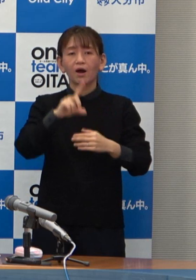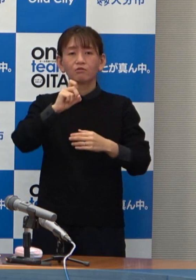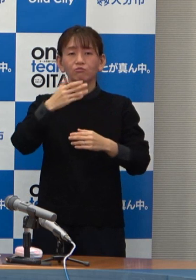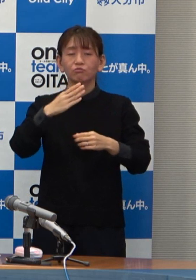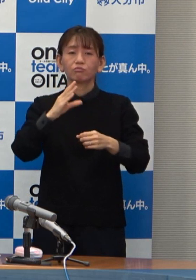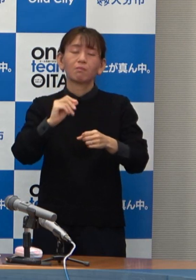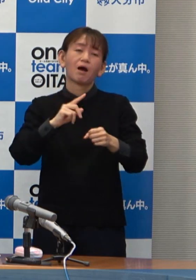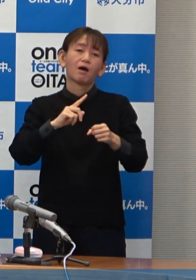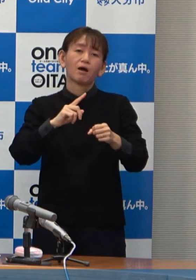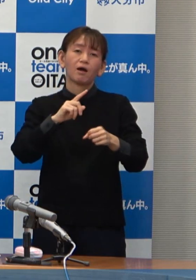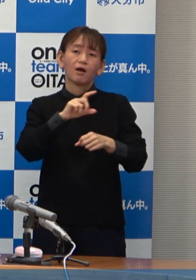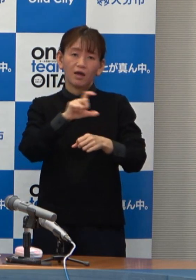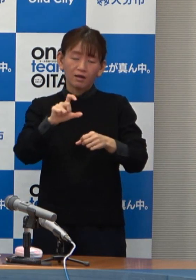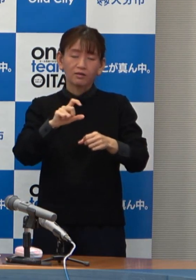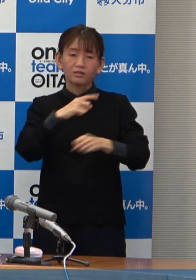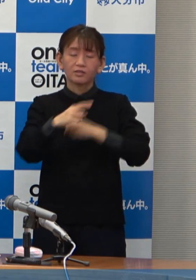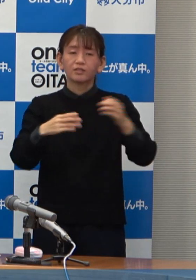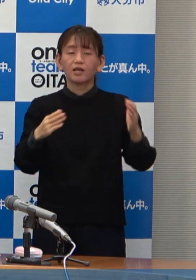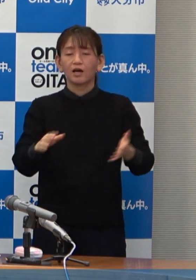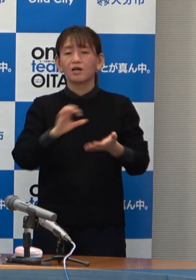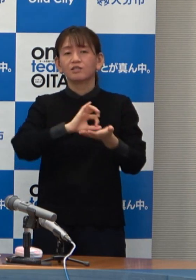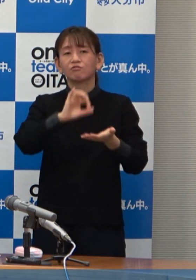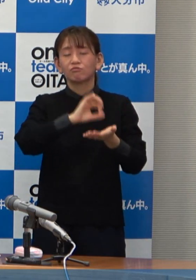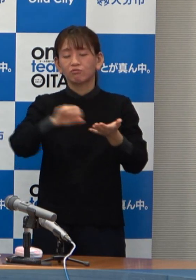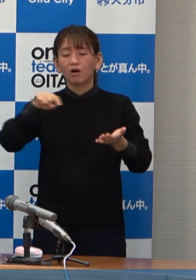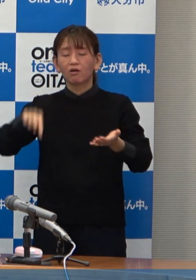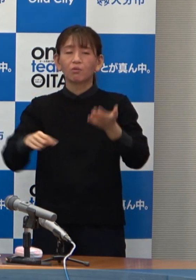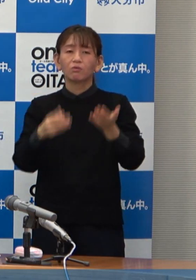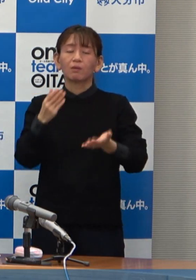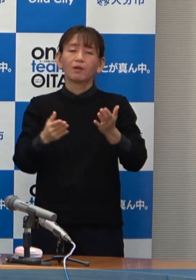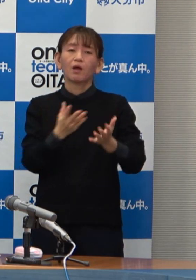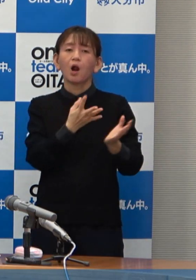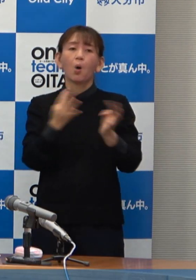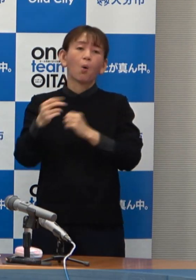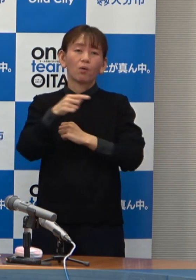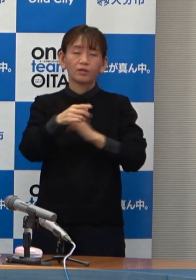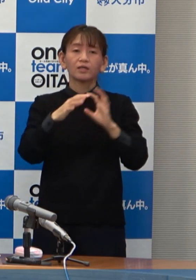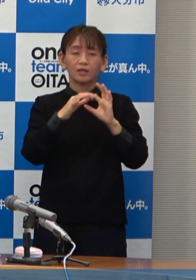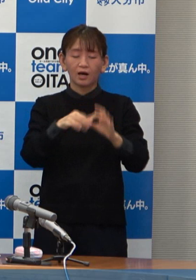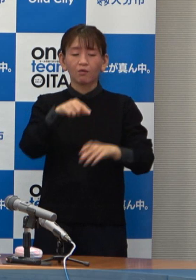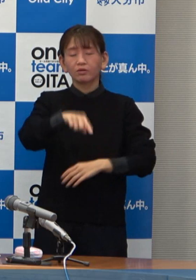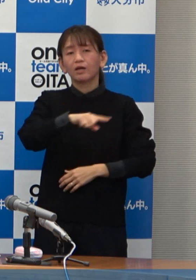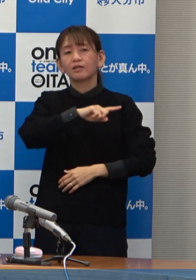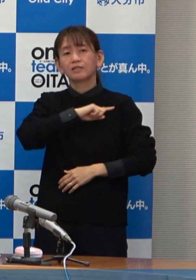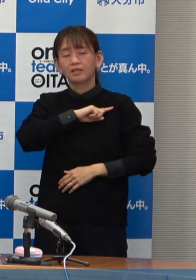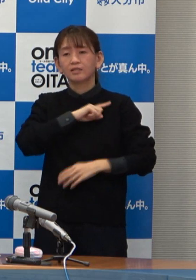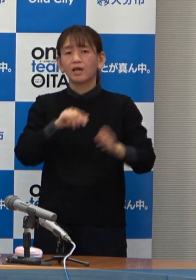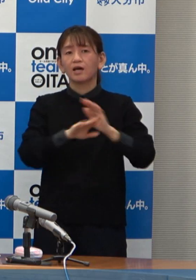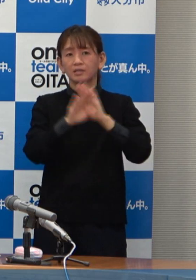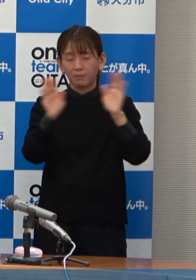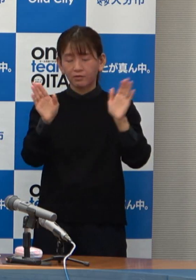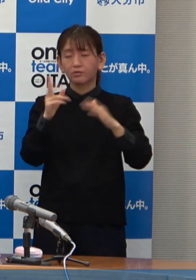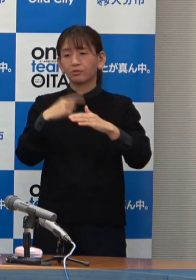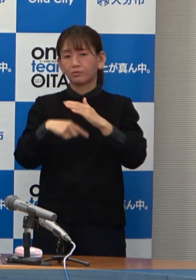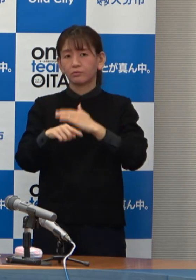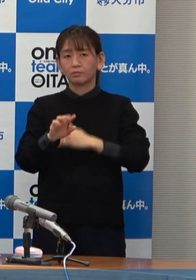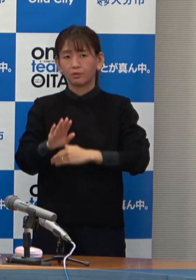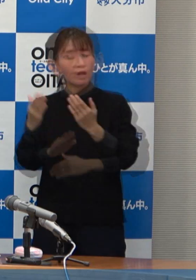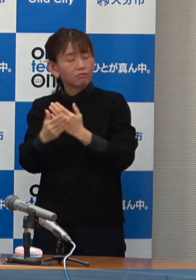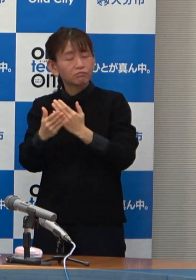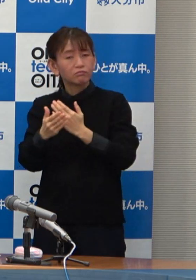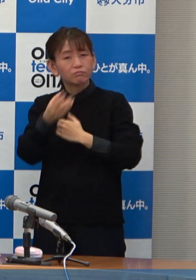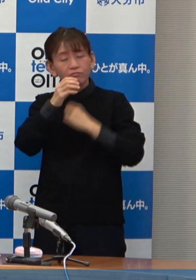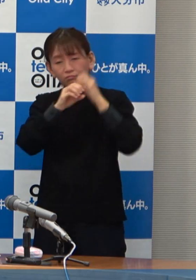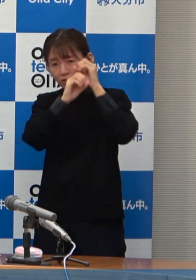はあのできるところから始めていくという考え方に立てばえそういう方向を選んだということ